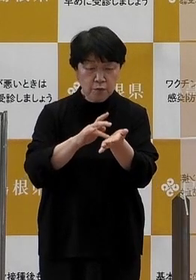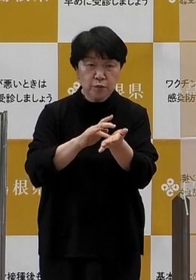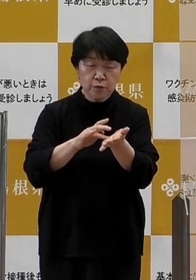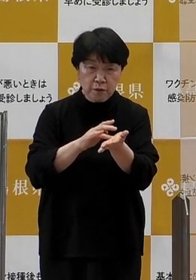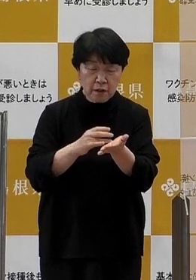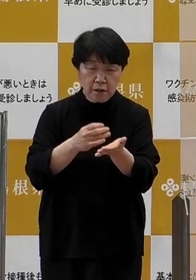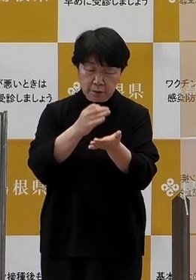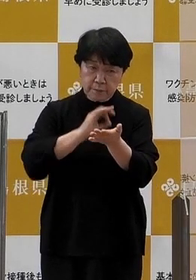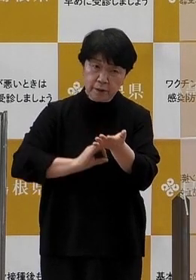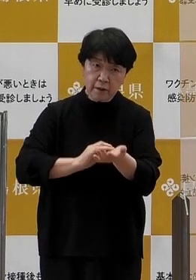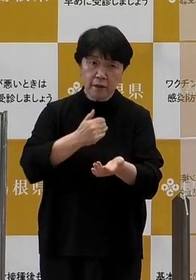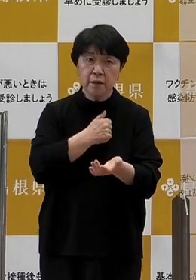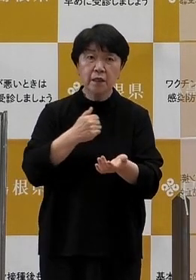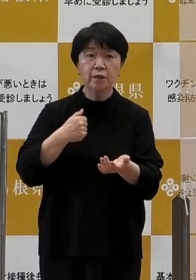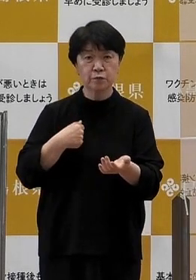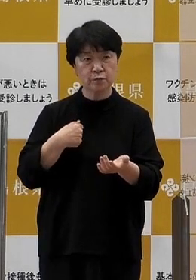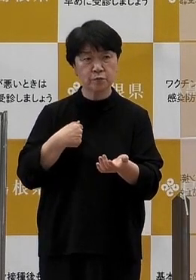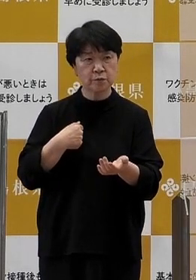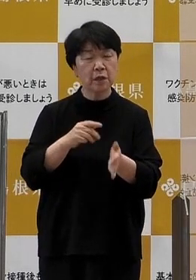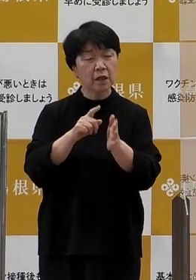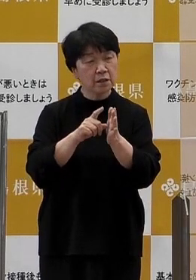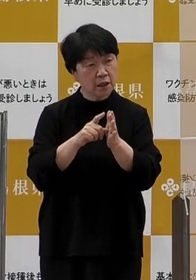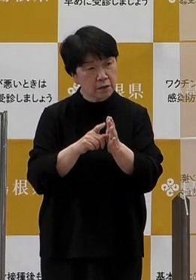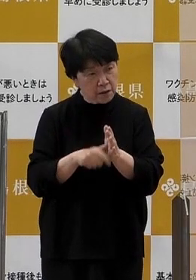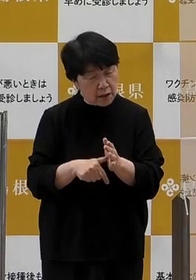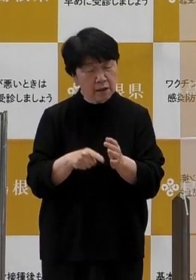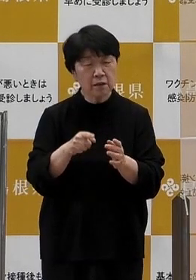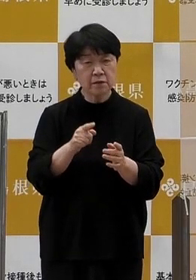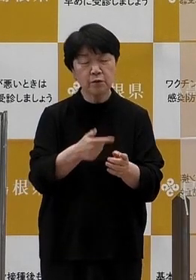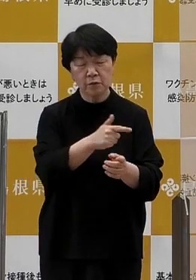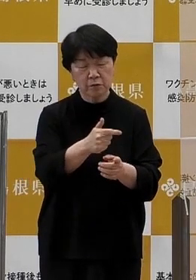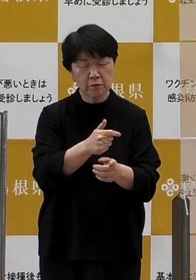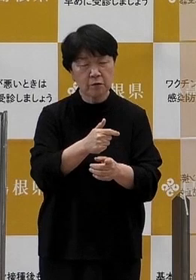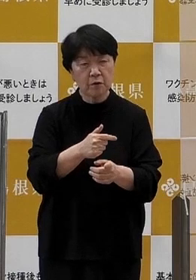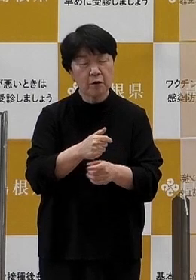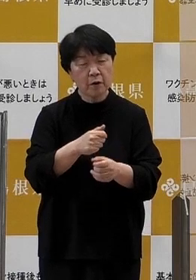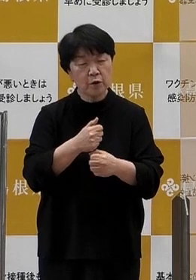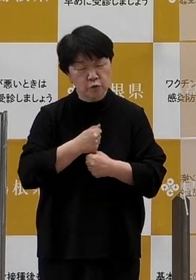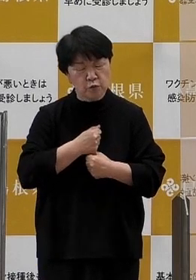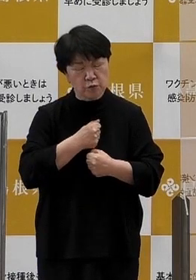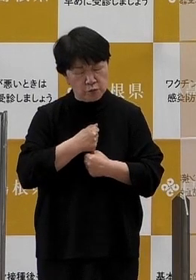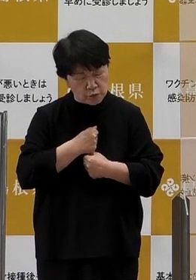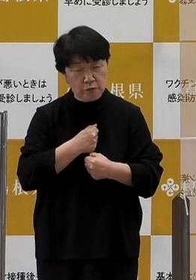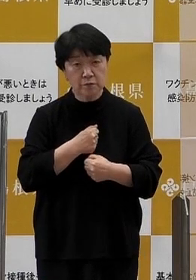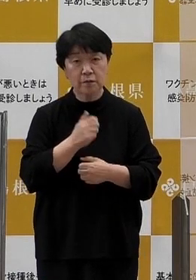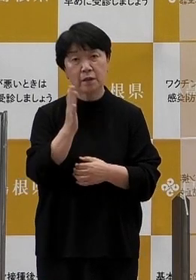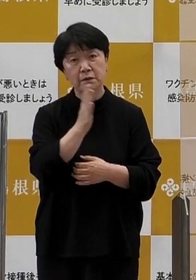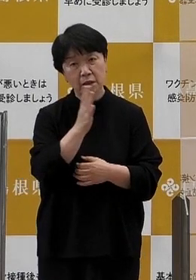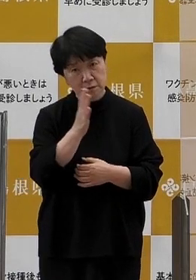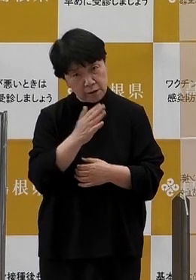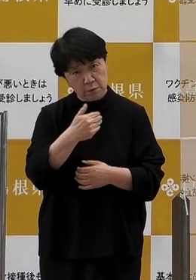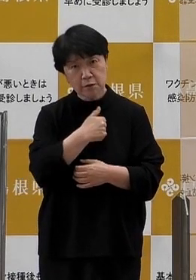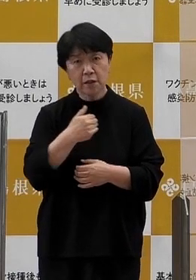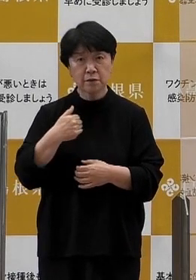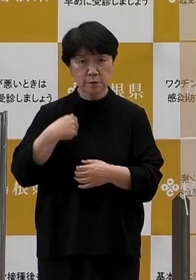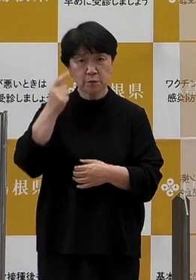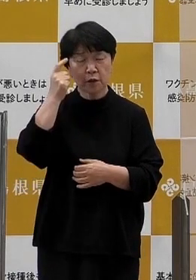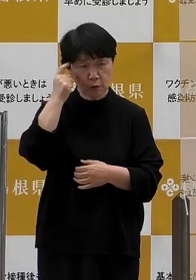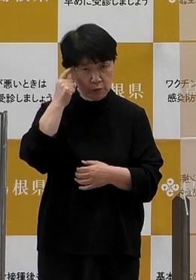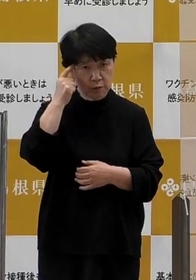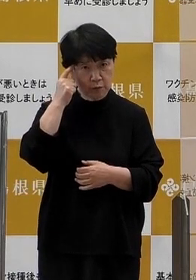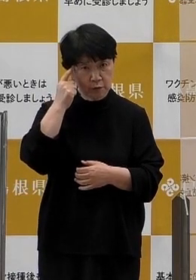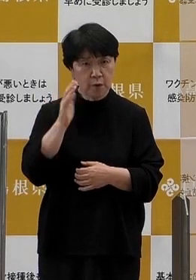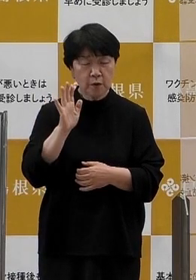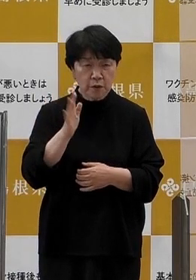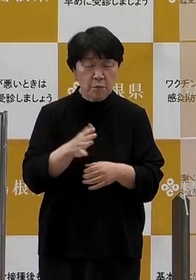来を細かくあのとにかく申し上げなくても済むタイミングも来ると思いますので、ともかく今のこの最